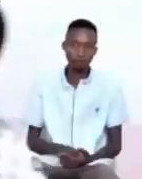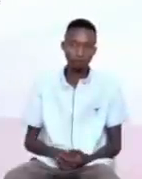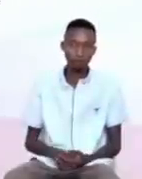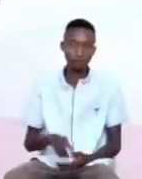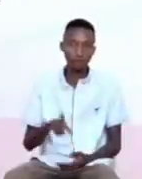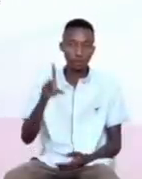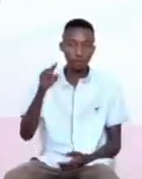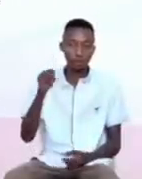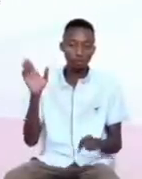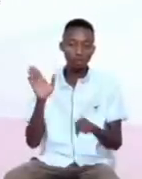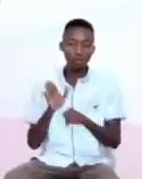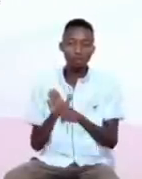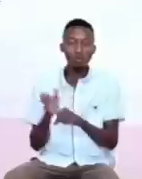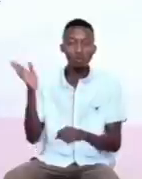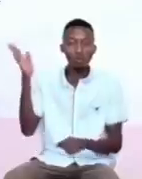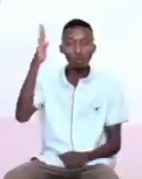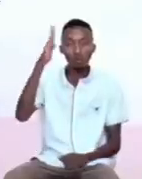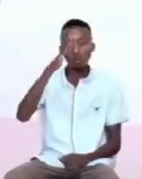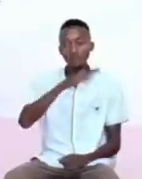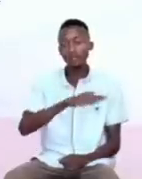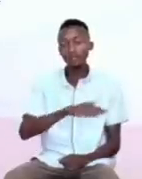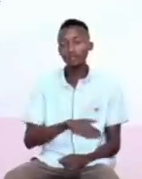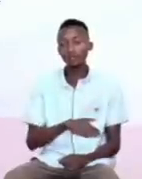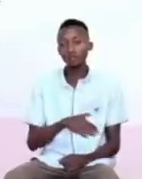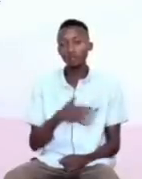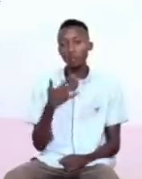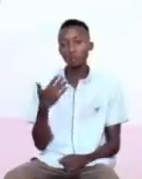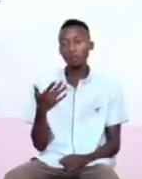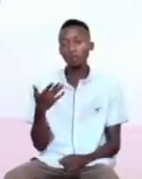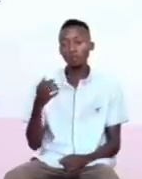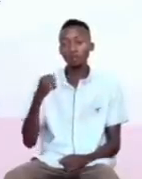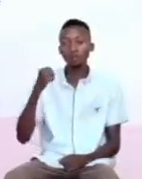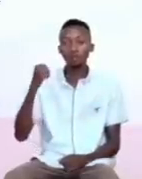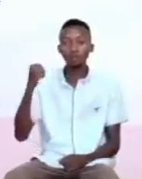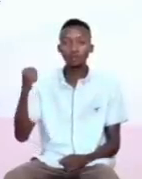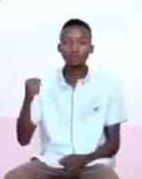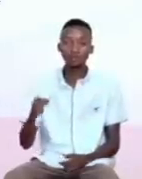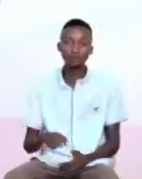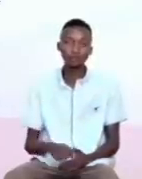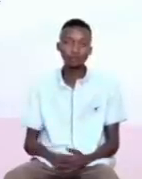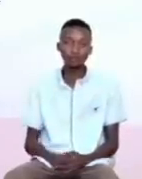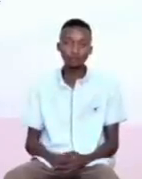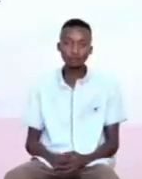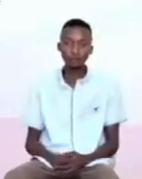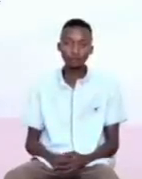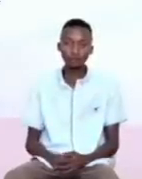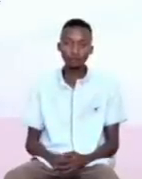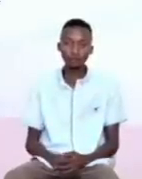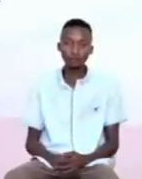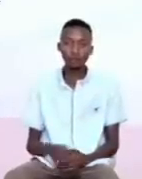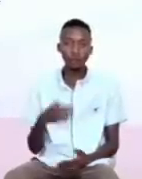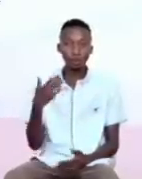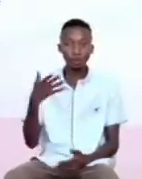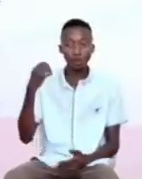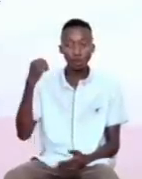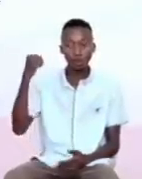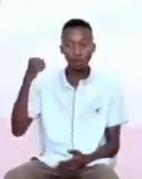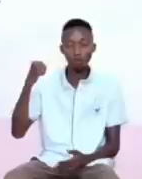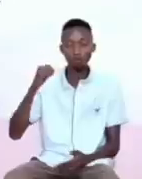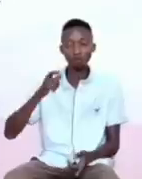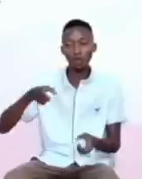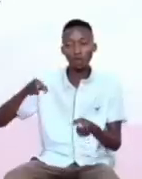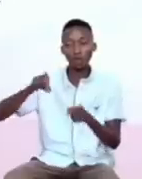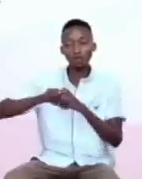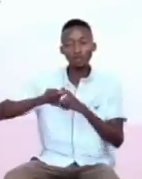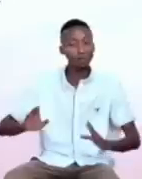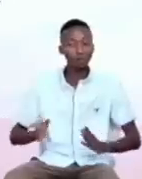siku katika mkono wake wa kuume. Stop. Mkono wake wa kuume anakuongezea maisha. Tulia, tulia hapo hapo. Hey,